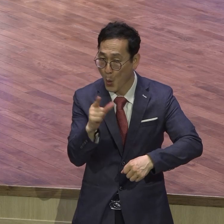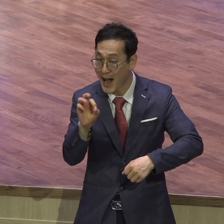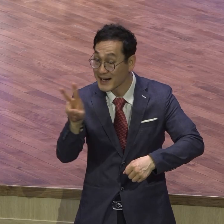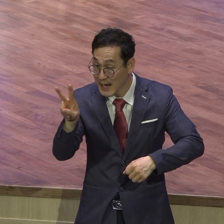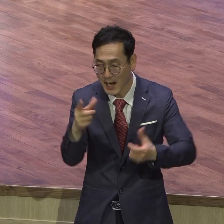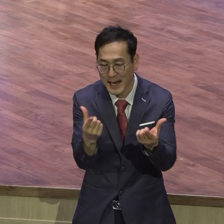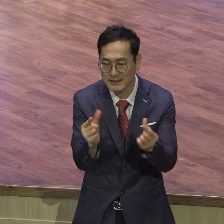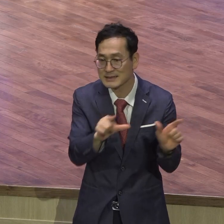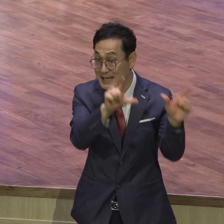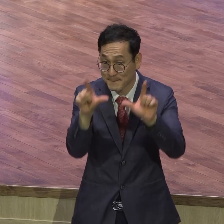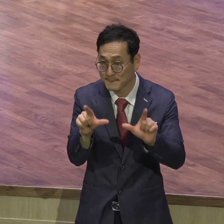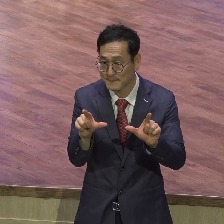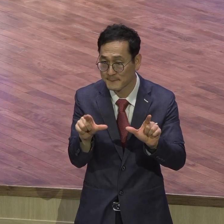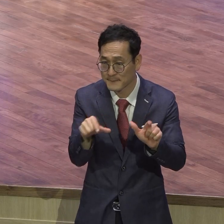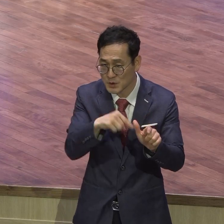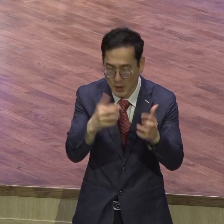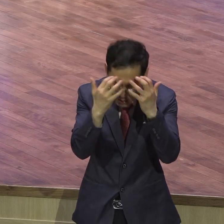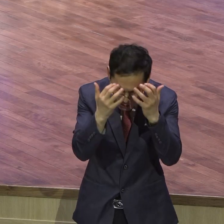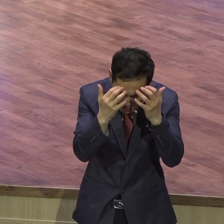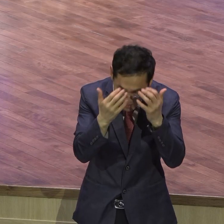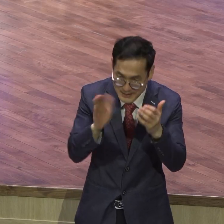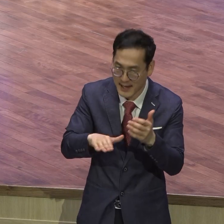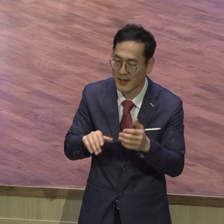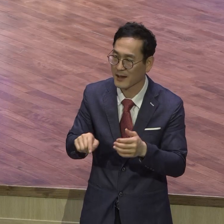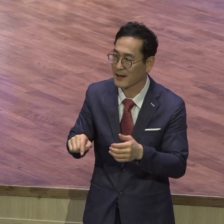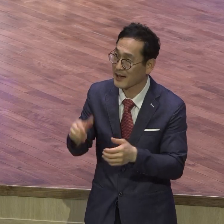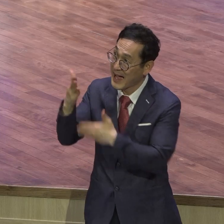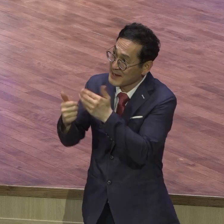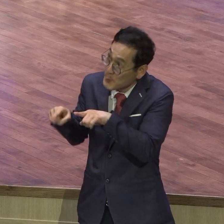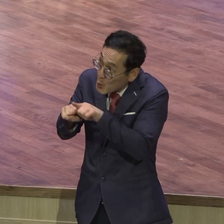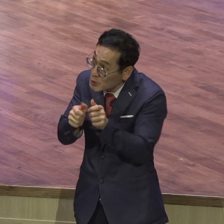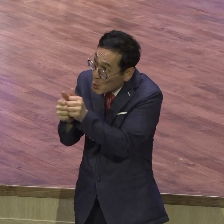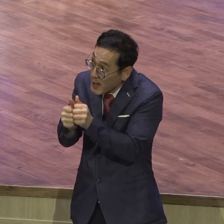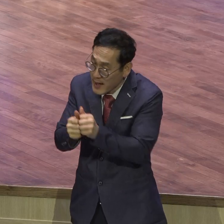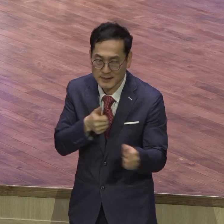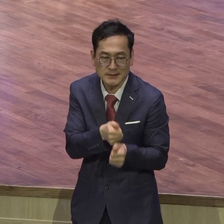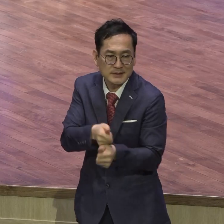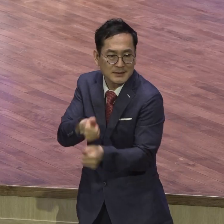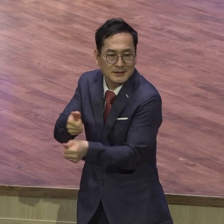참 성령의 이 맛을 보는 삶을 살려고 하면